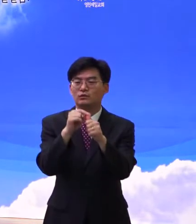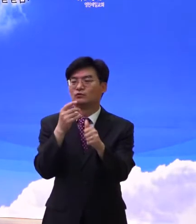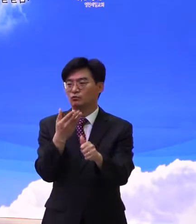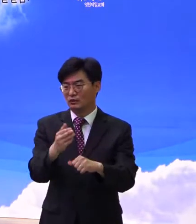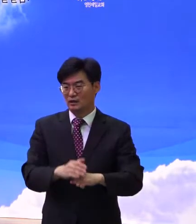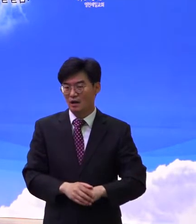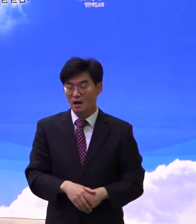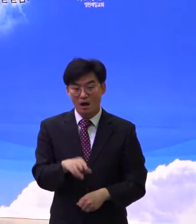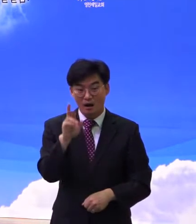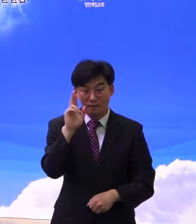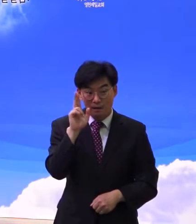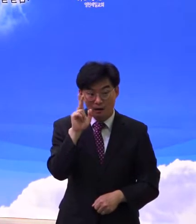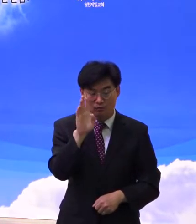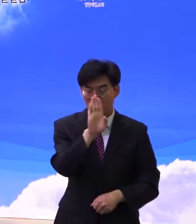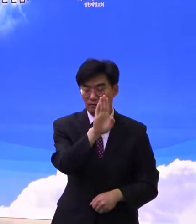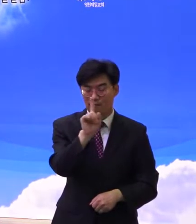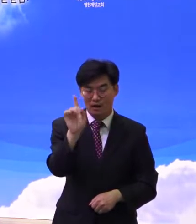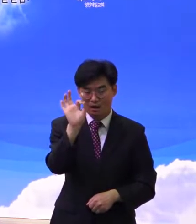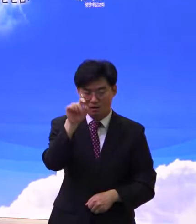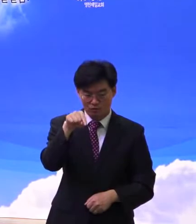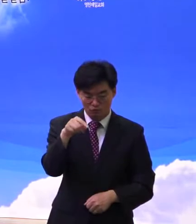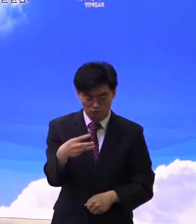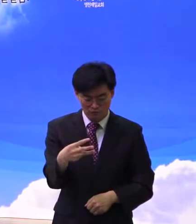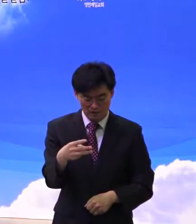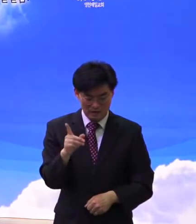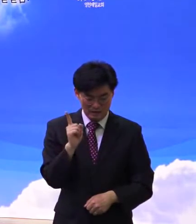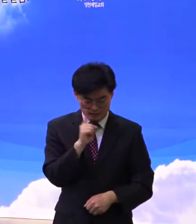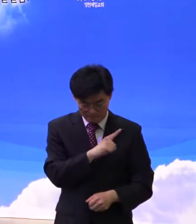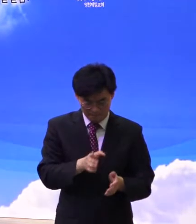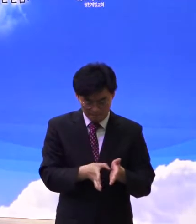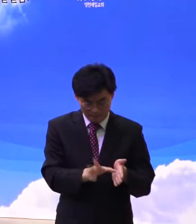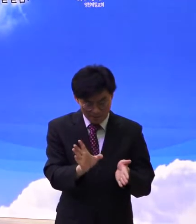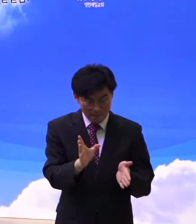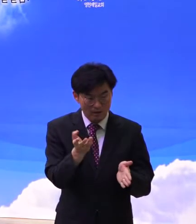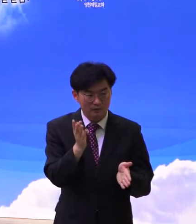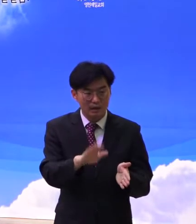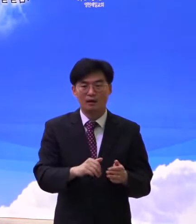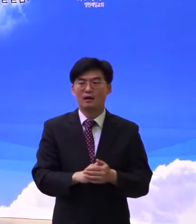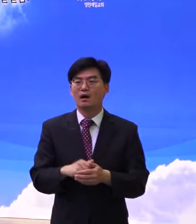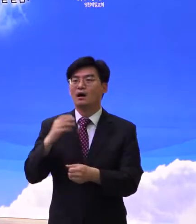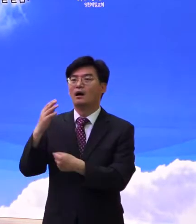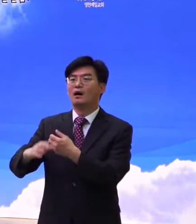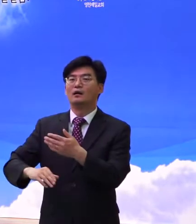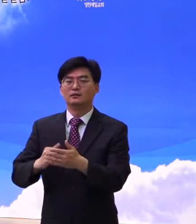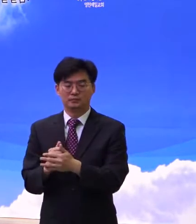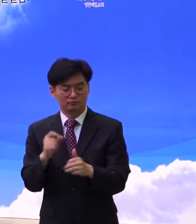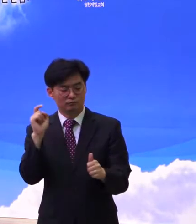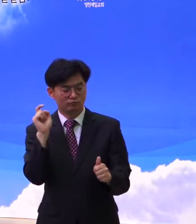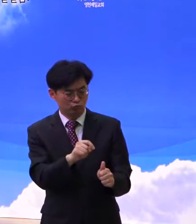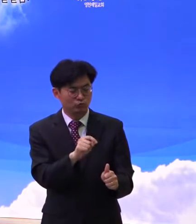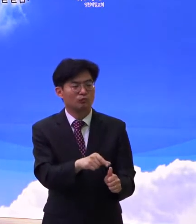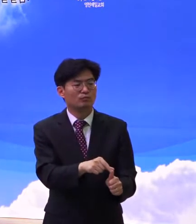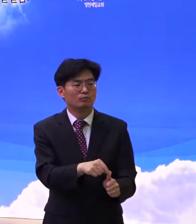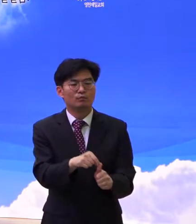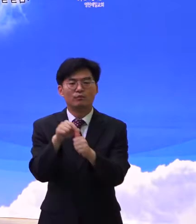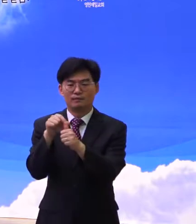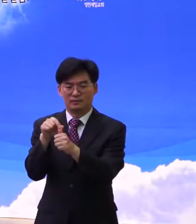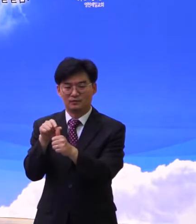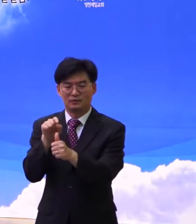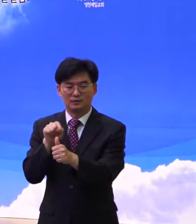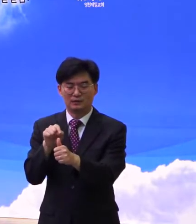핍박하던 사람이었는데 하나님이 나를 사랑하셔서, 예수님이 나를 사랑하셔서 하나님의 자녀로 예수님의 제자로 살게